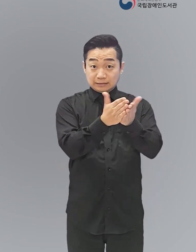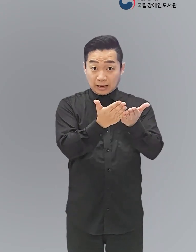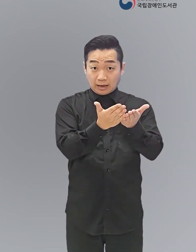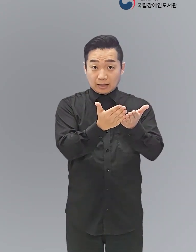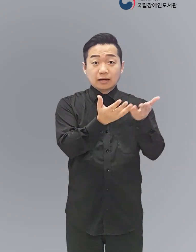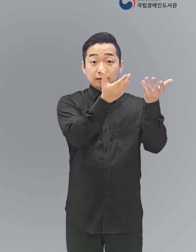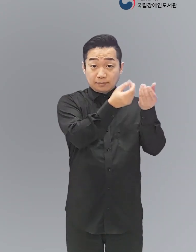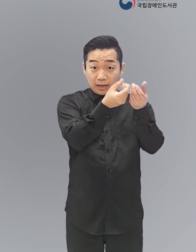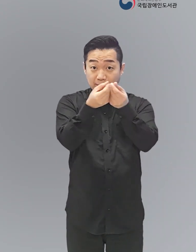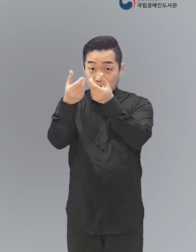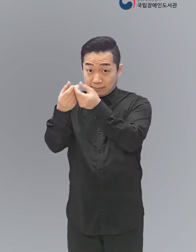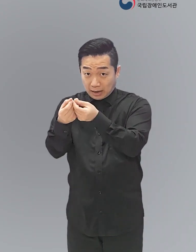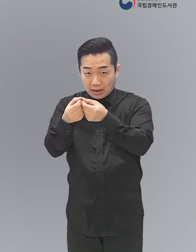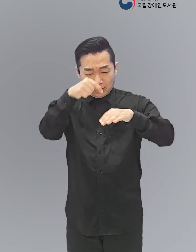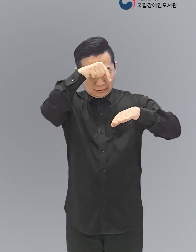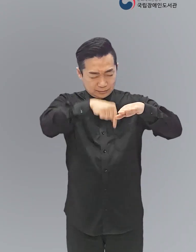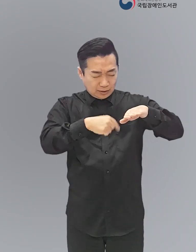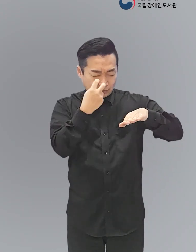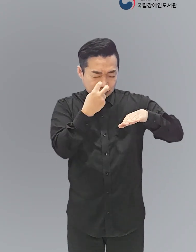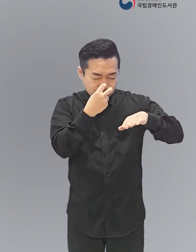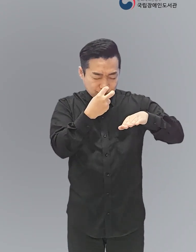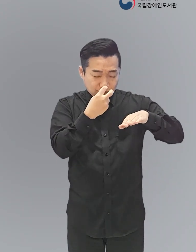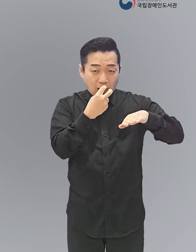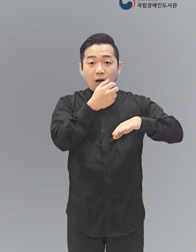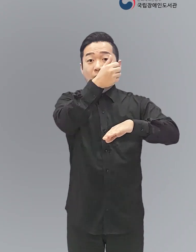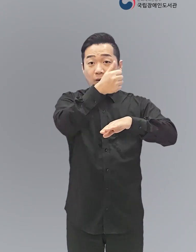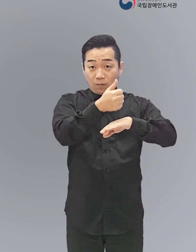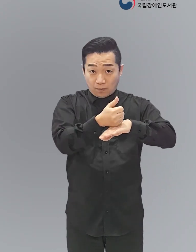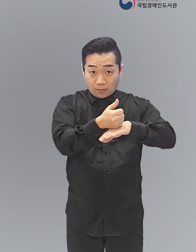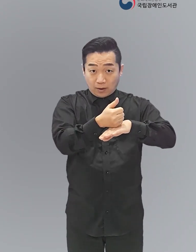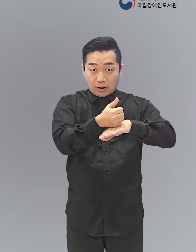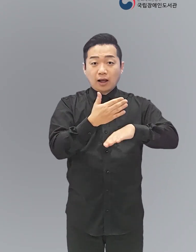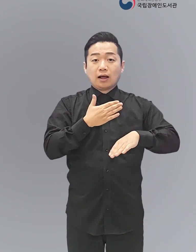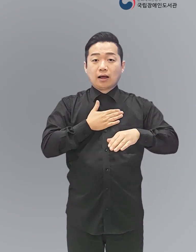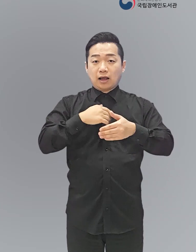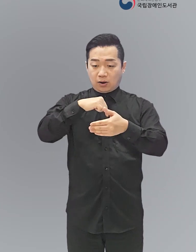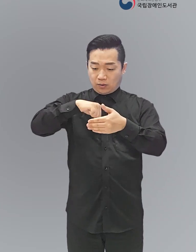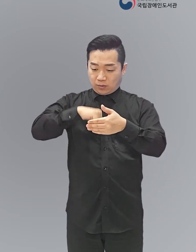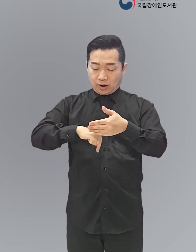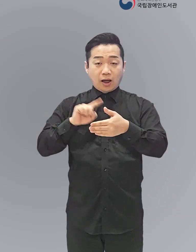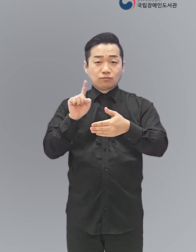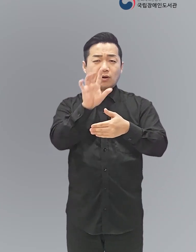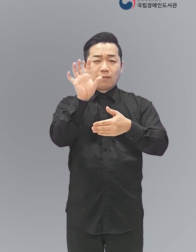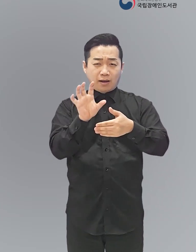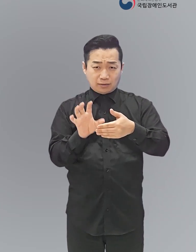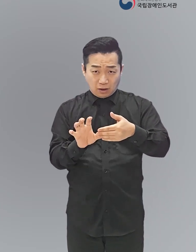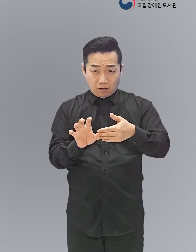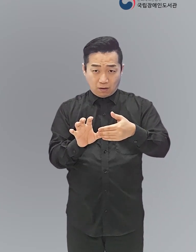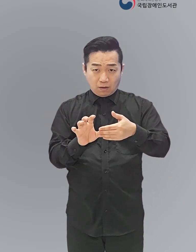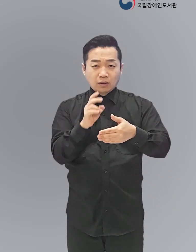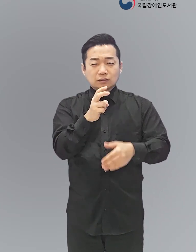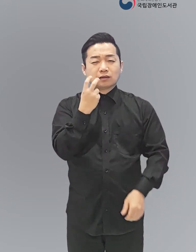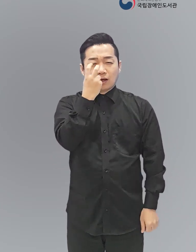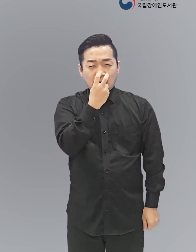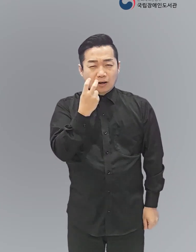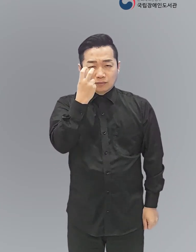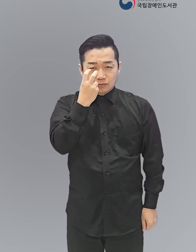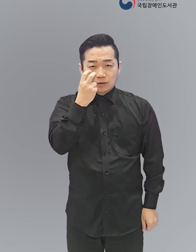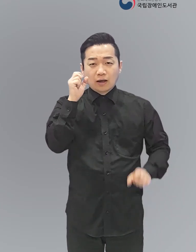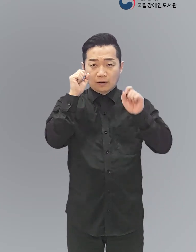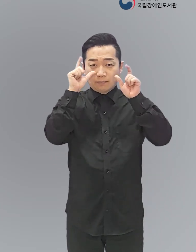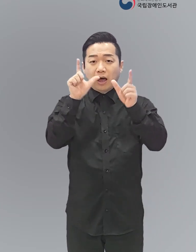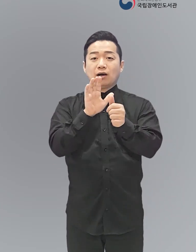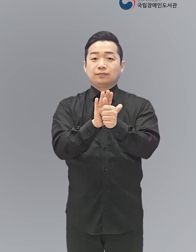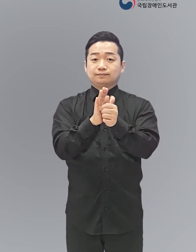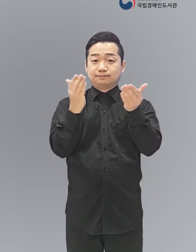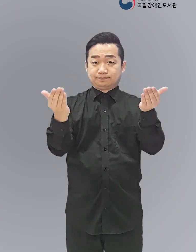이 책은 각 사례의 심도 있는 분석과 검토를 통해 자신의 내면에 있는 패턴이 어떠한지